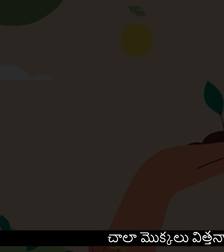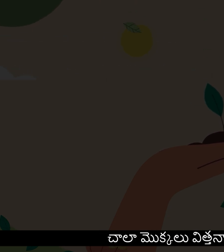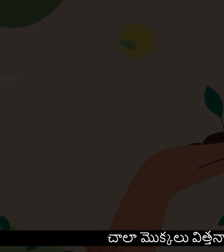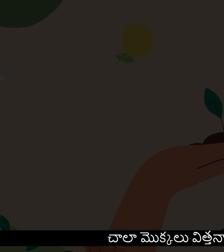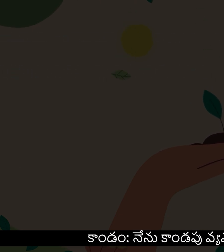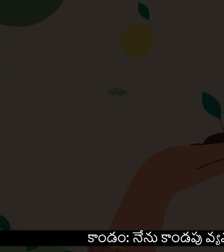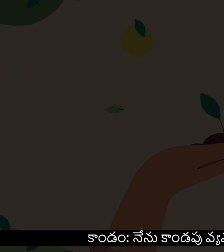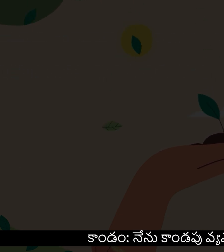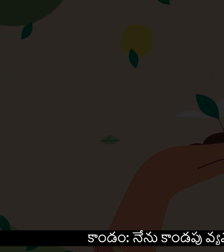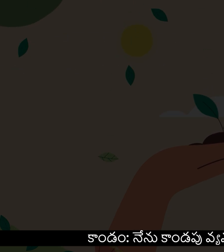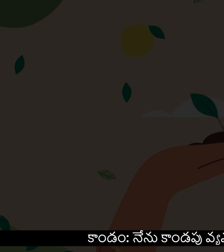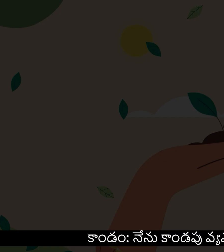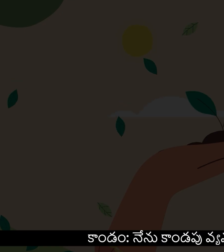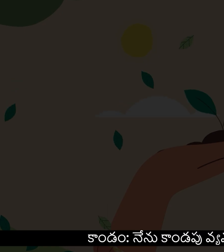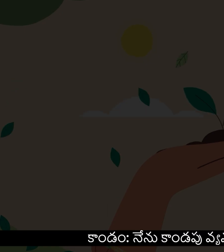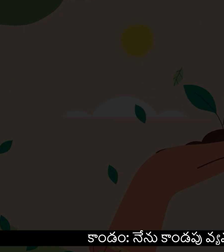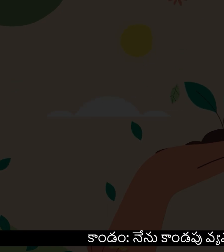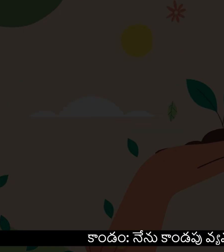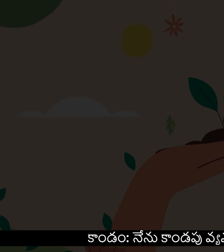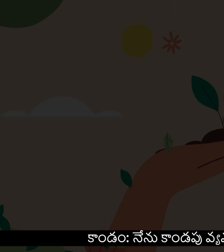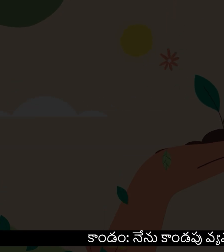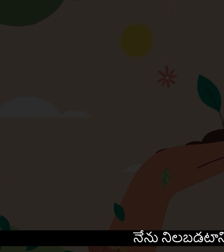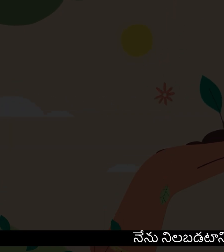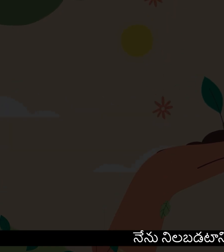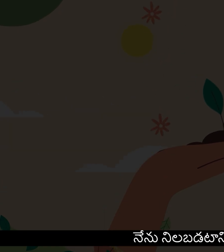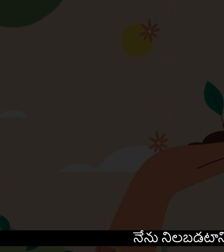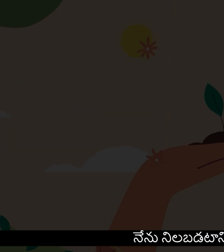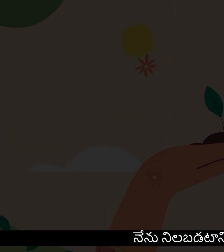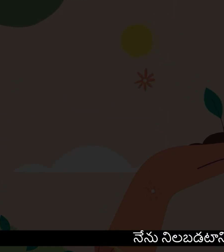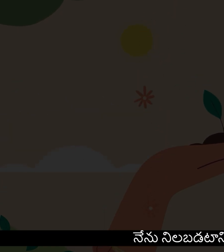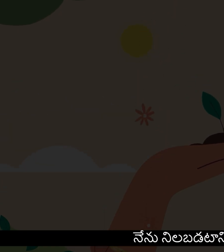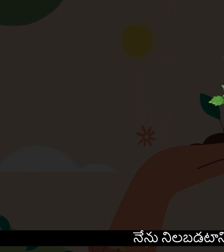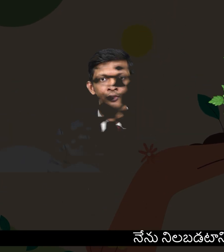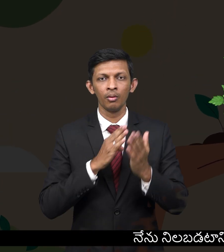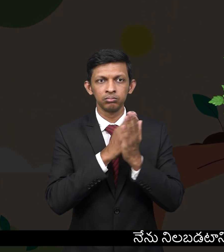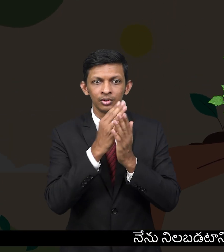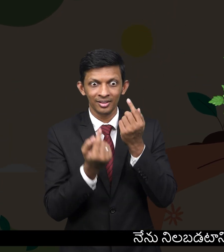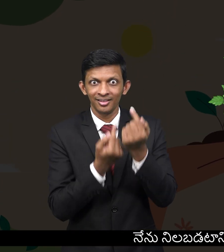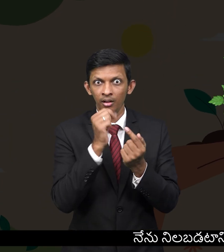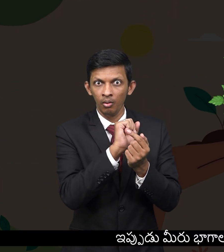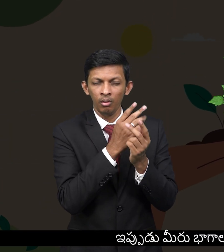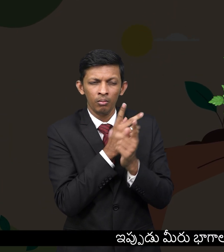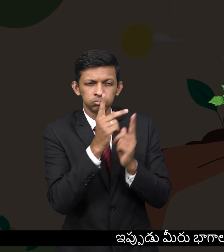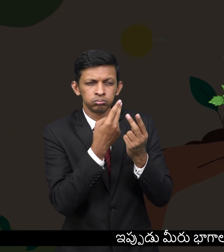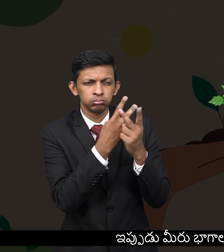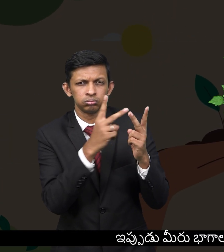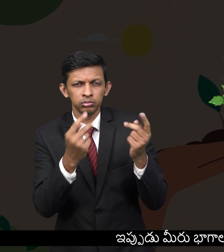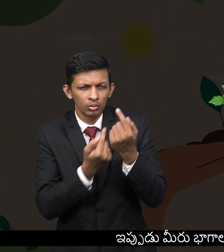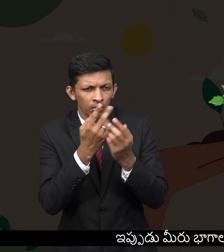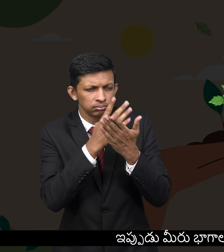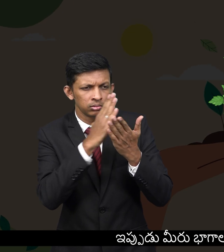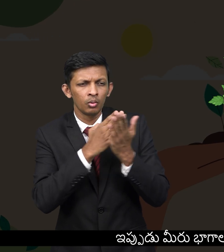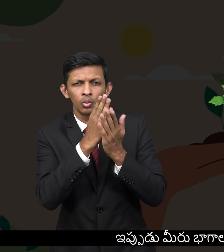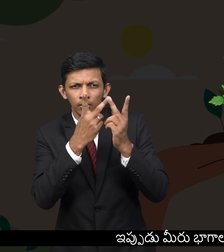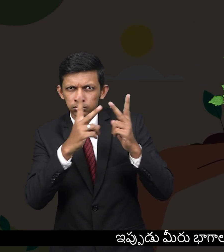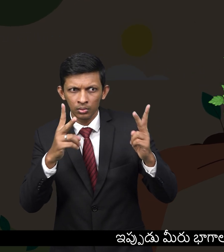నుండి పెరుగుతాయి. కాండం. నేను కాండపు వ్యవస్థ యొక్క ప్రధాన భాగాన్ని. నేను నిలబడడానికి మద్దతు ఇస్తాను. ఇప్పుడు మీరు భాగాలను